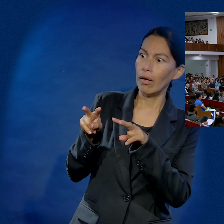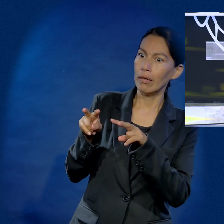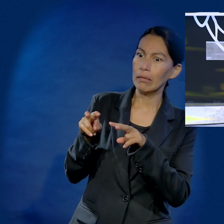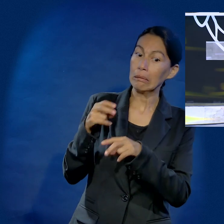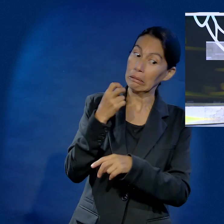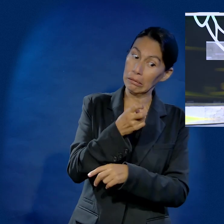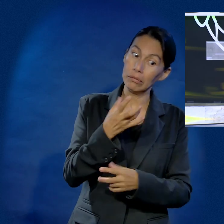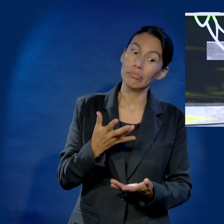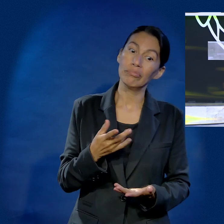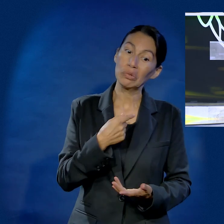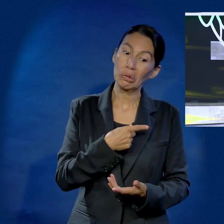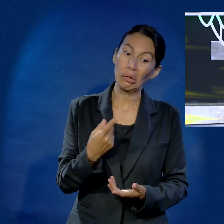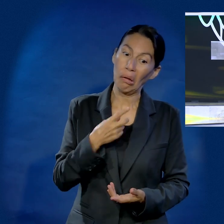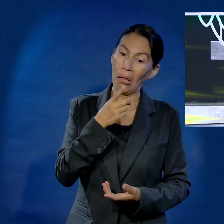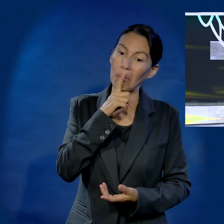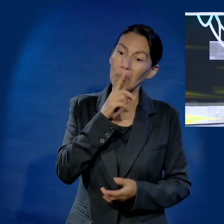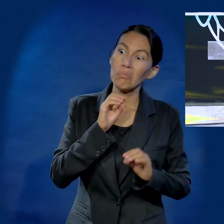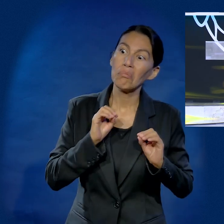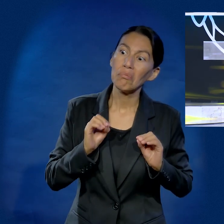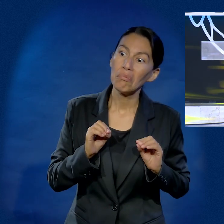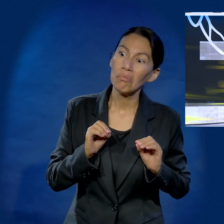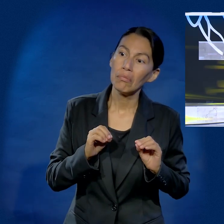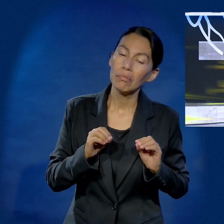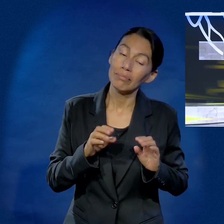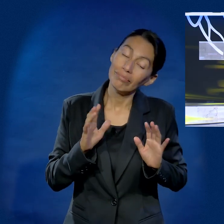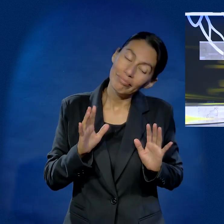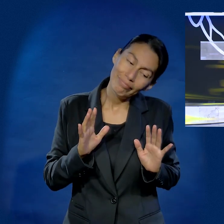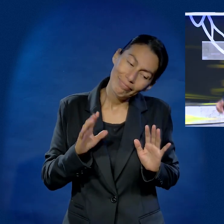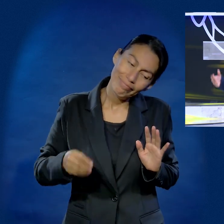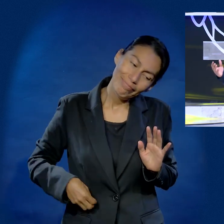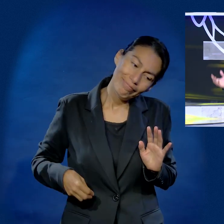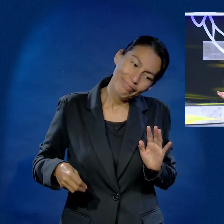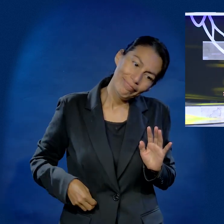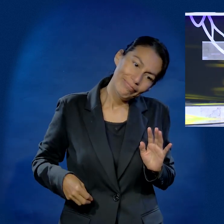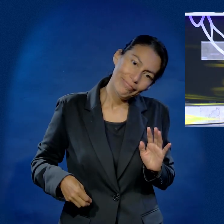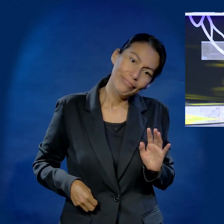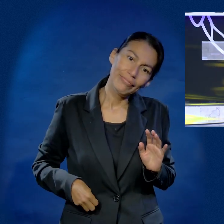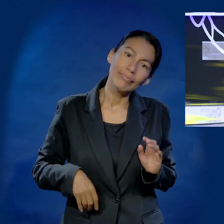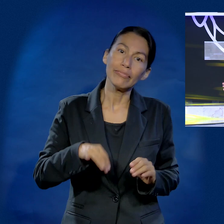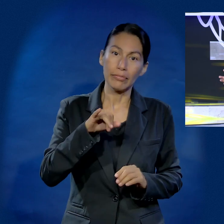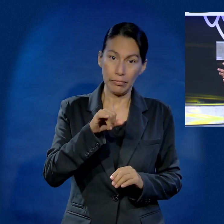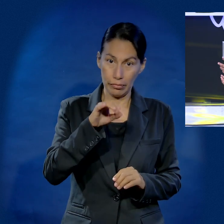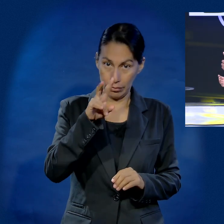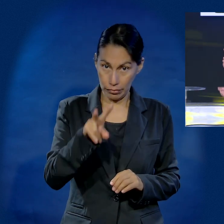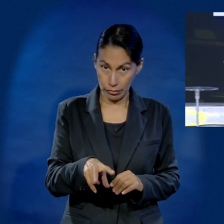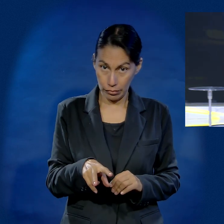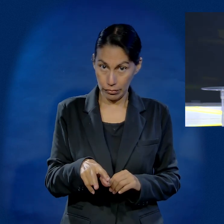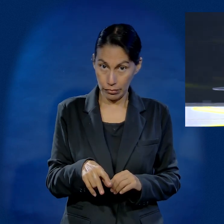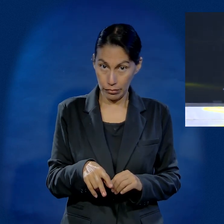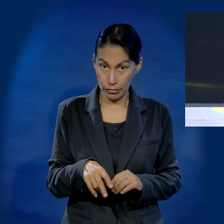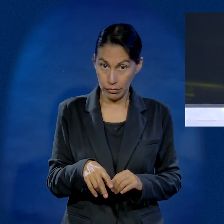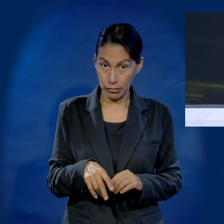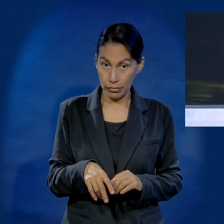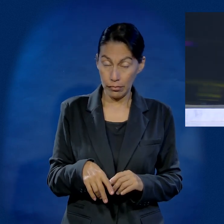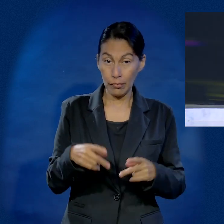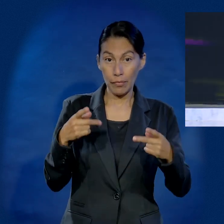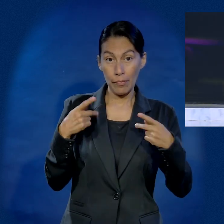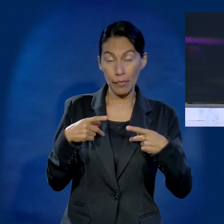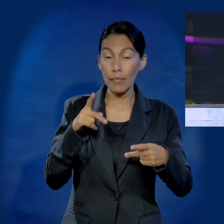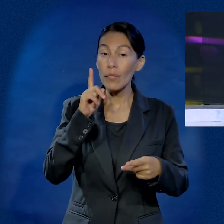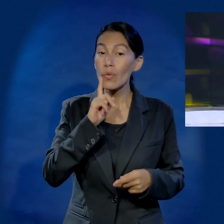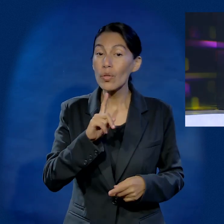Y uno de ellos dice, ande, para no animarnos, dice. Esa es la realidad. Las muchachas son